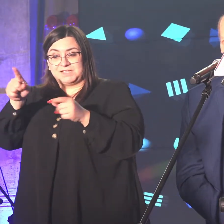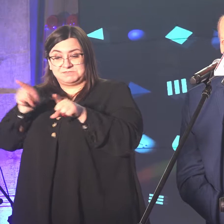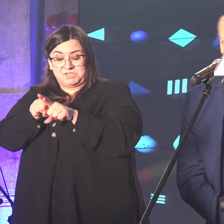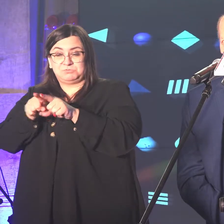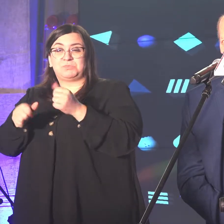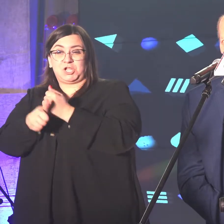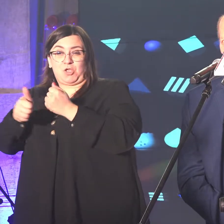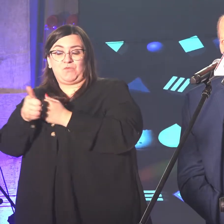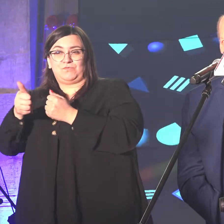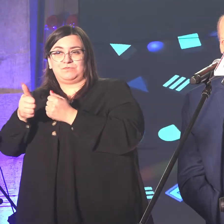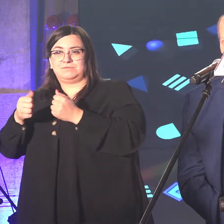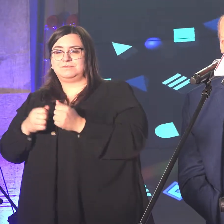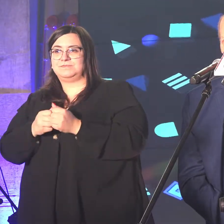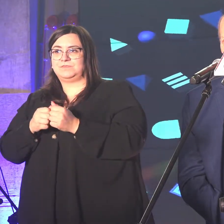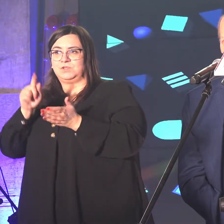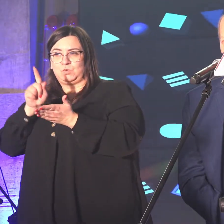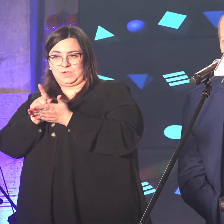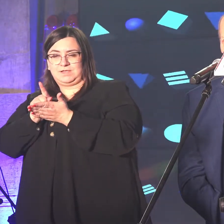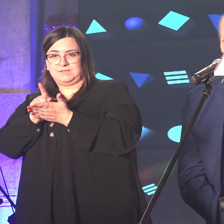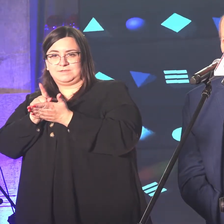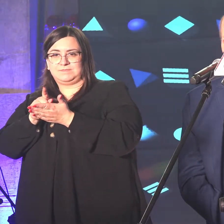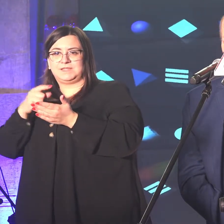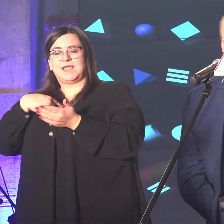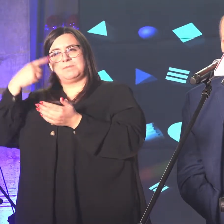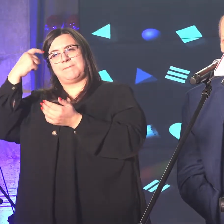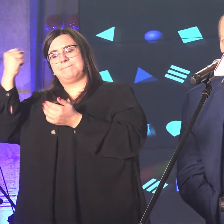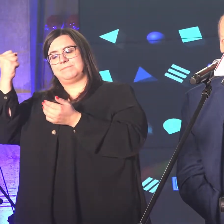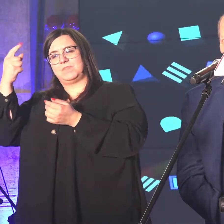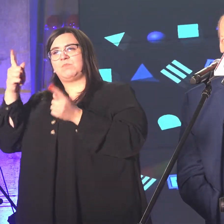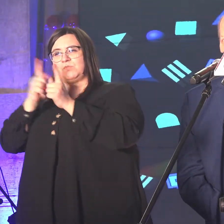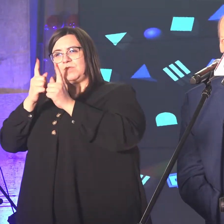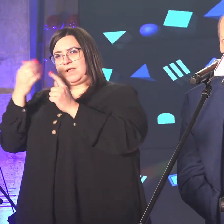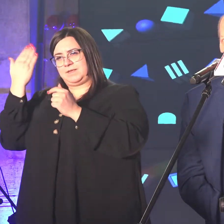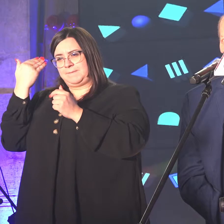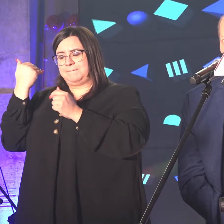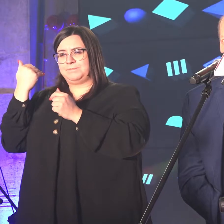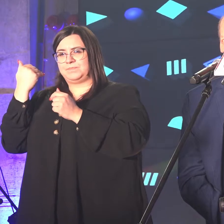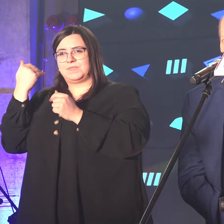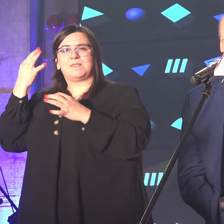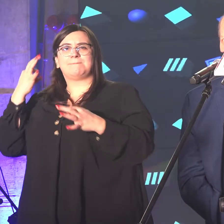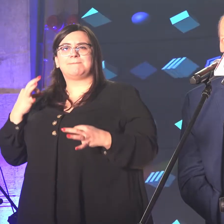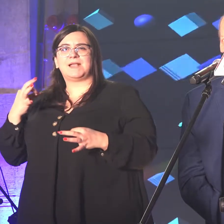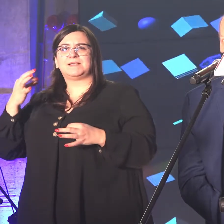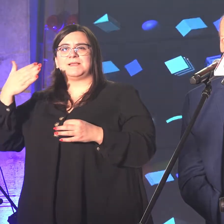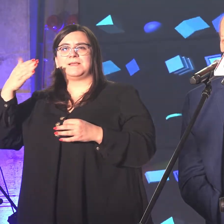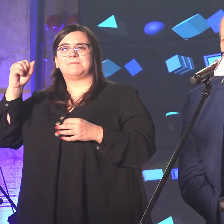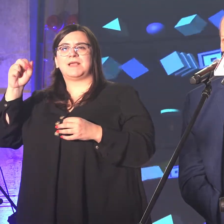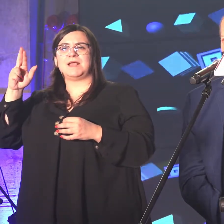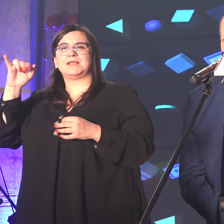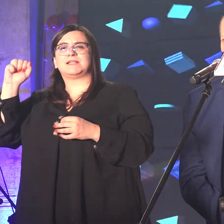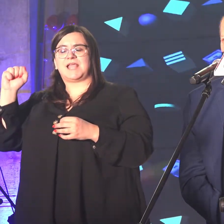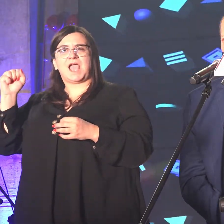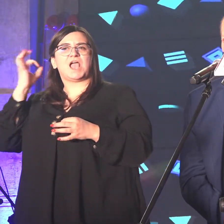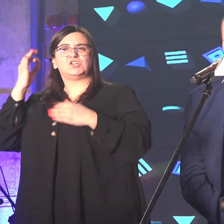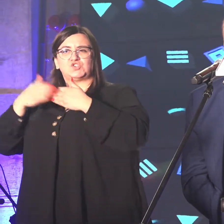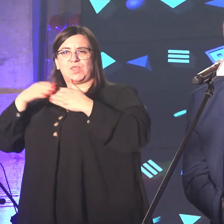Ja wspominam spotkanie z panią Marią, żoną Lecha